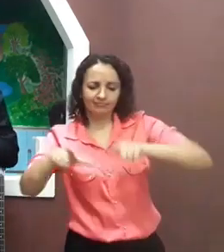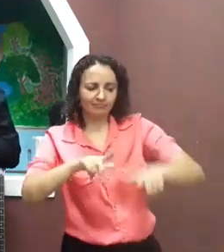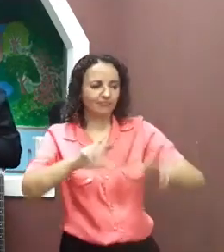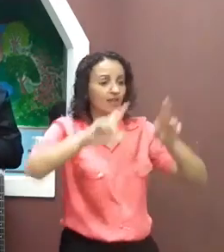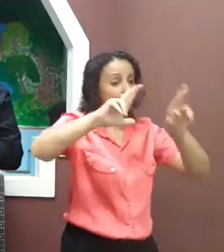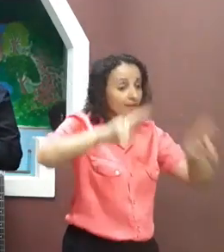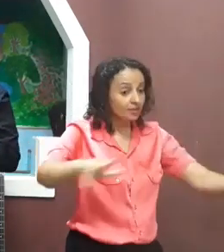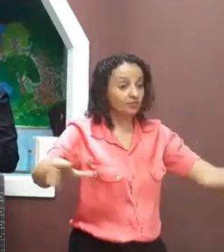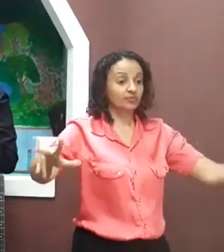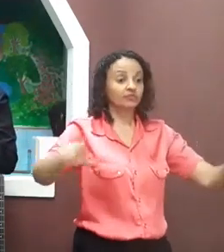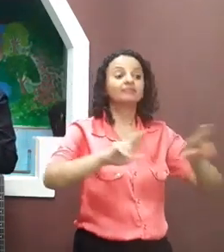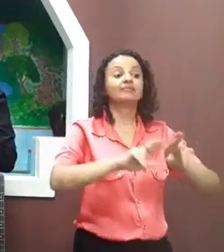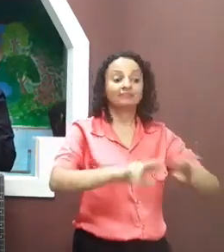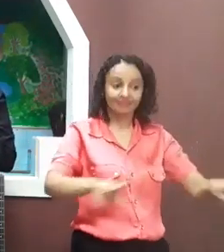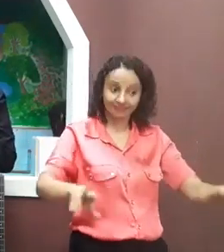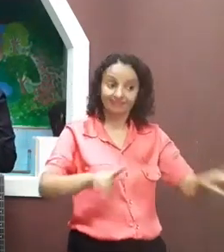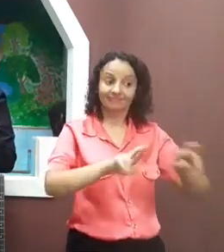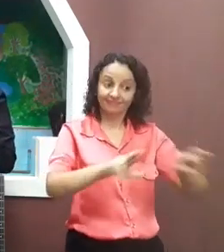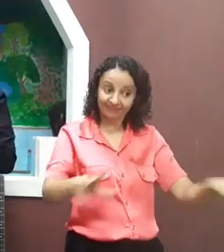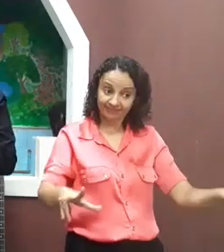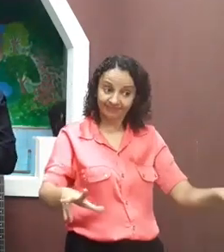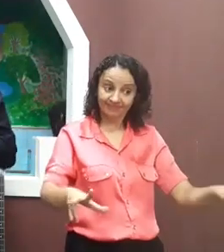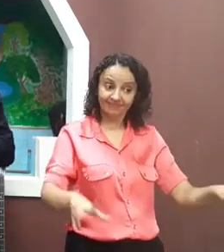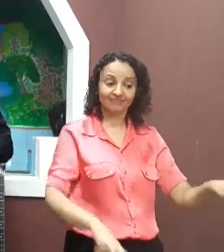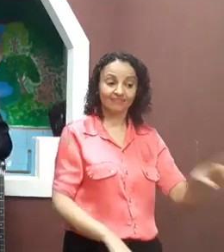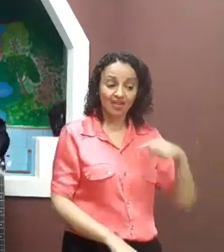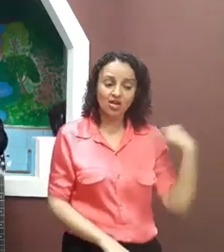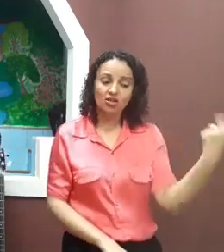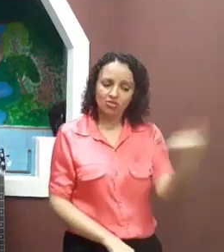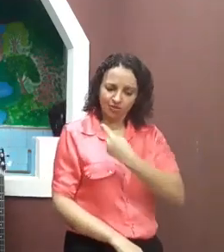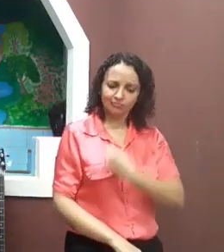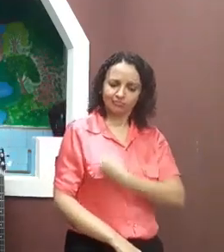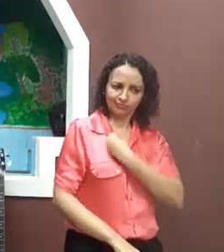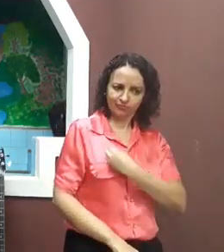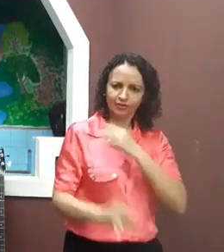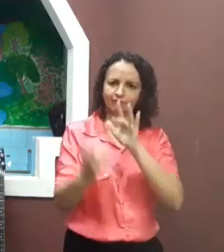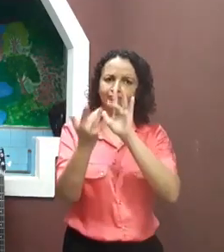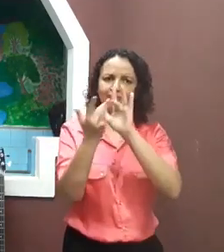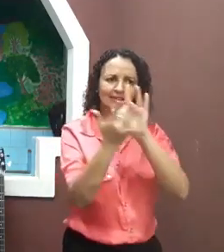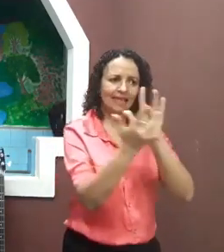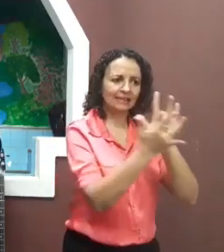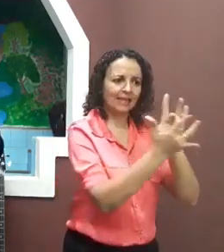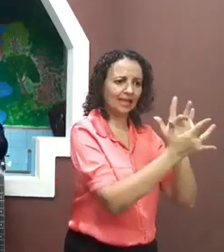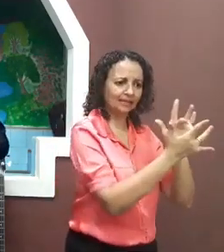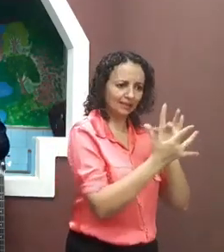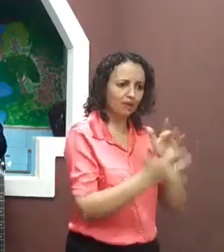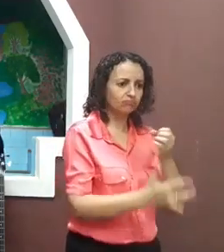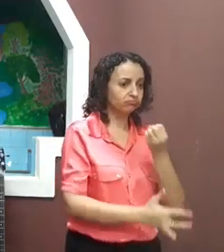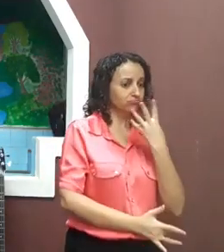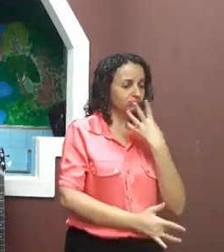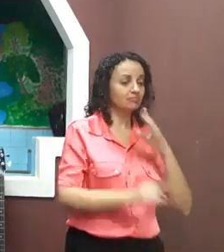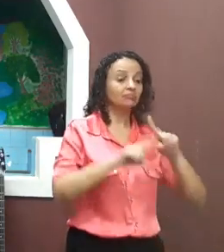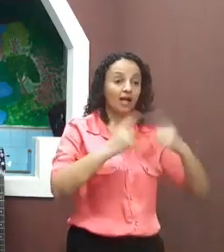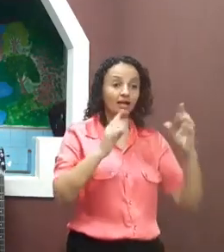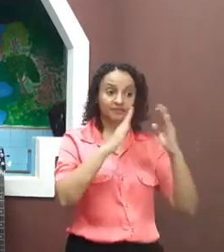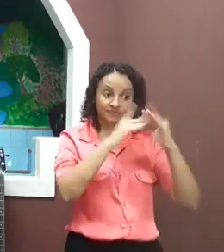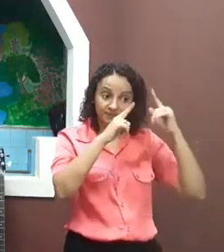falando que as nossas convivências são ruins e não são necessárias. Eu estou dizendo que a convivência na igreja é uma convivência